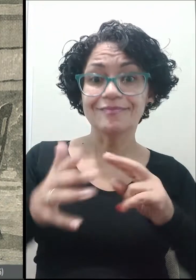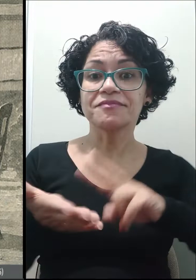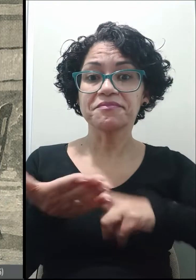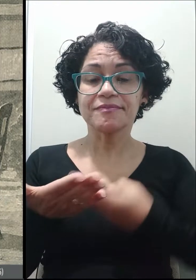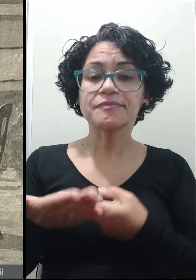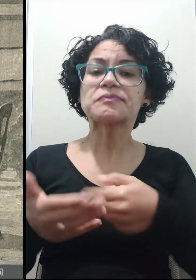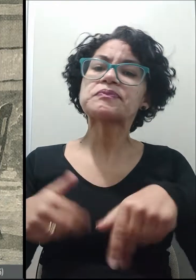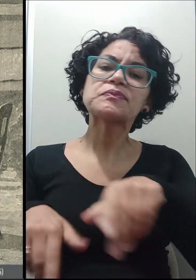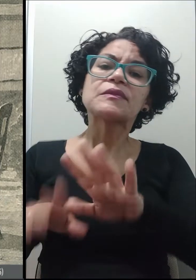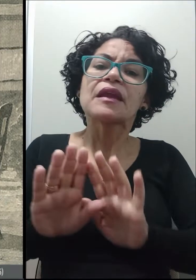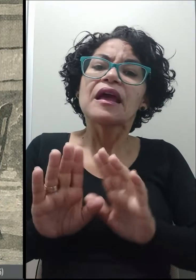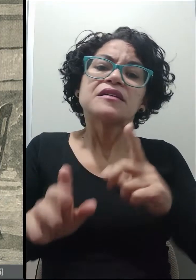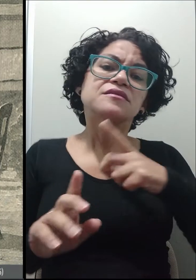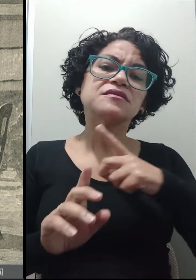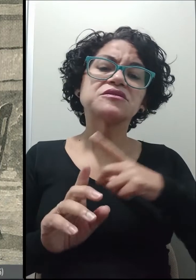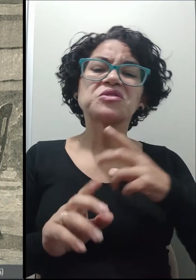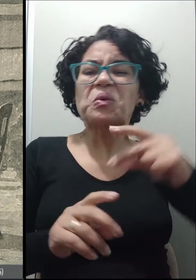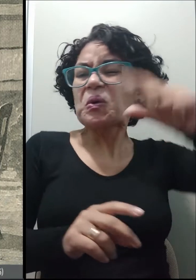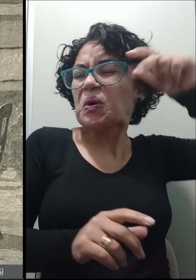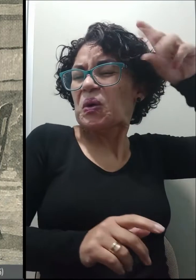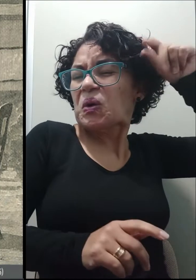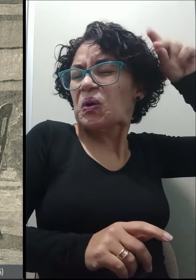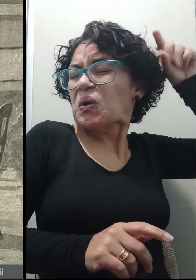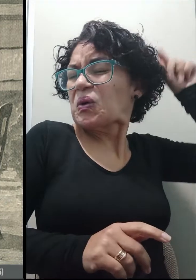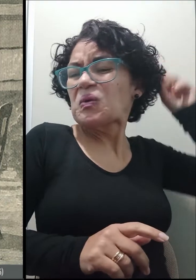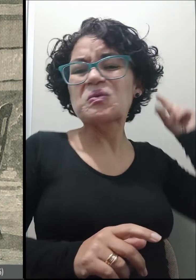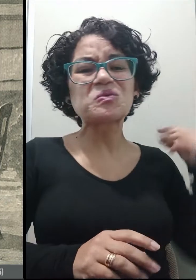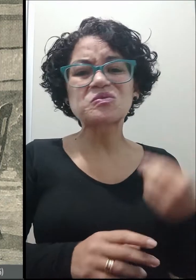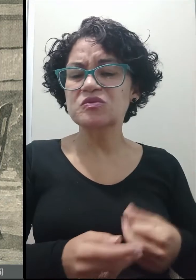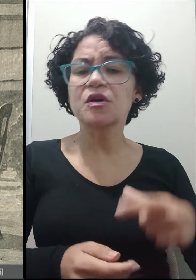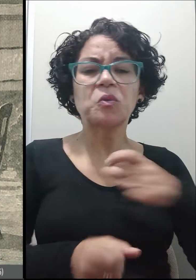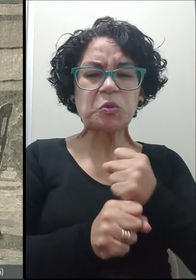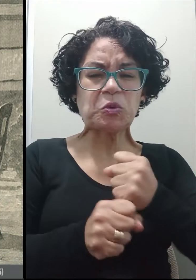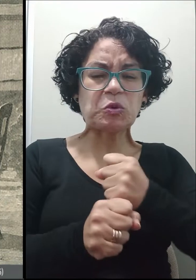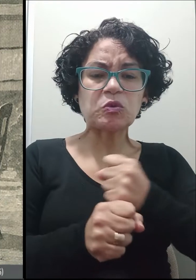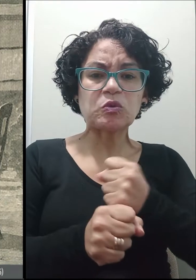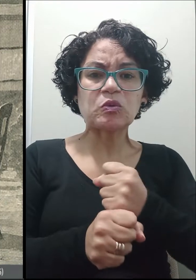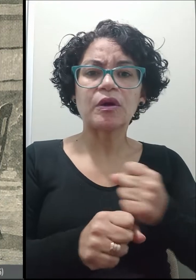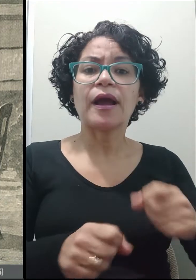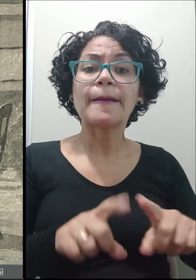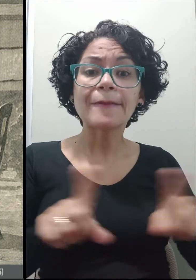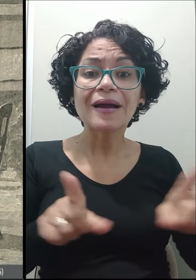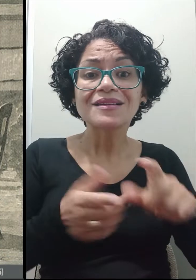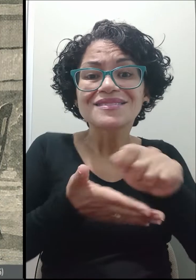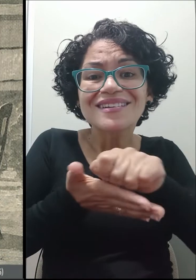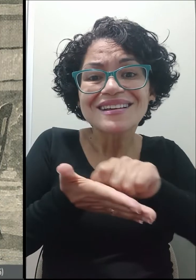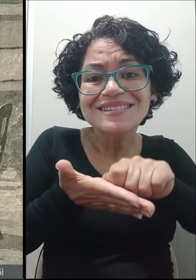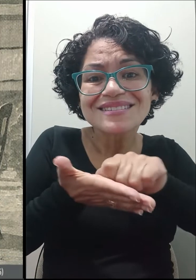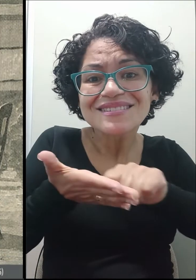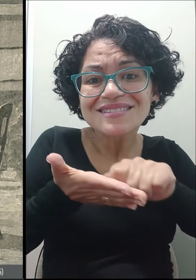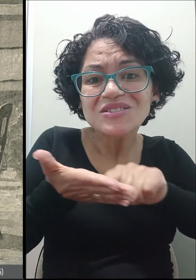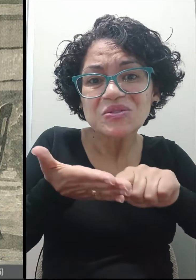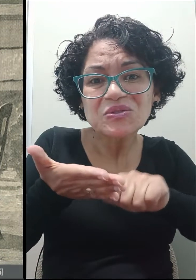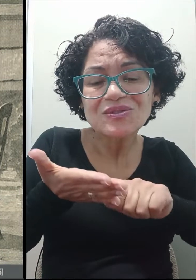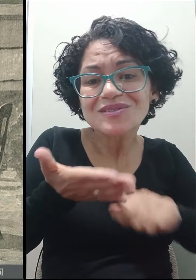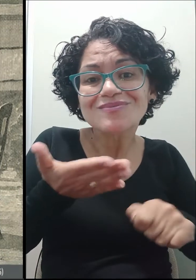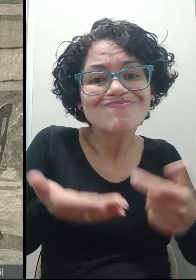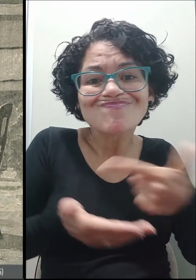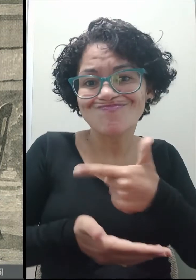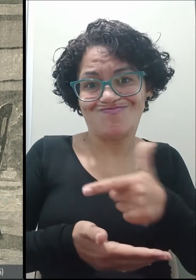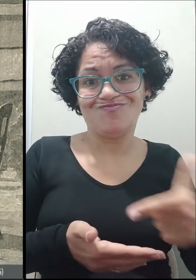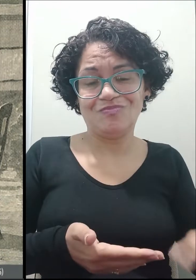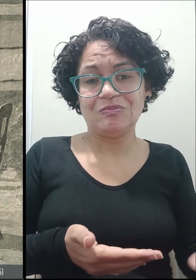tradução e interpretação existe desde a antiguidade. Os registros mais